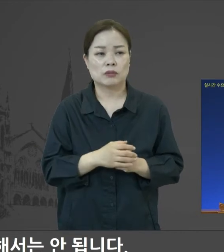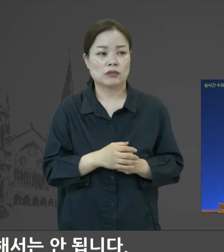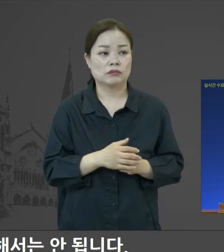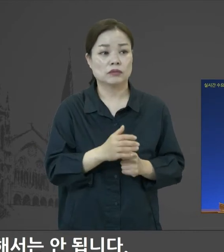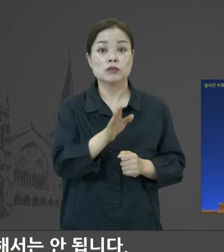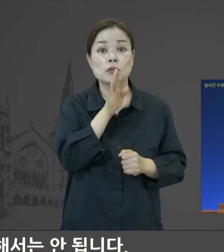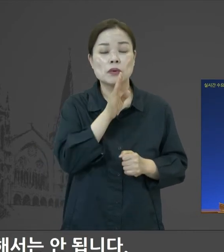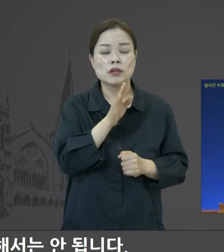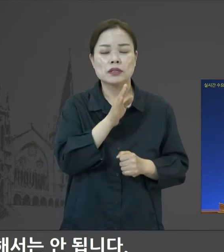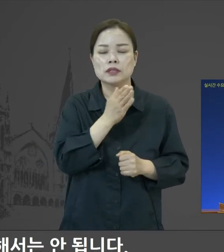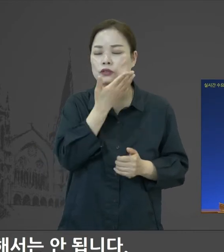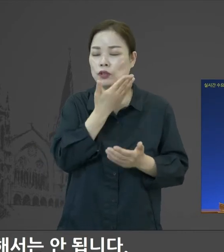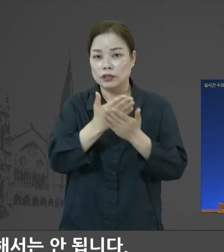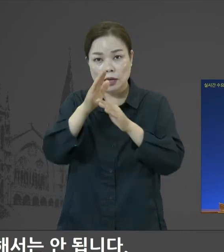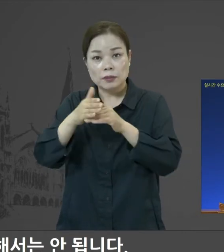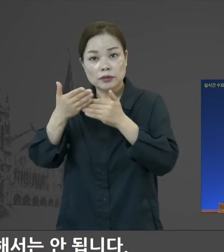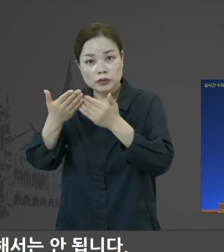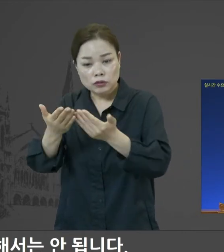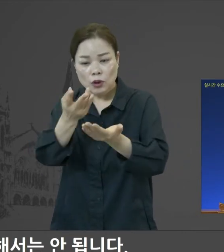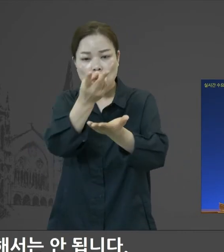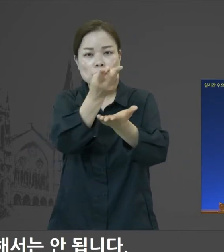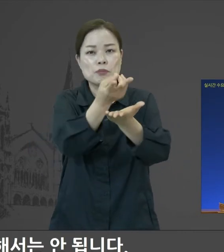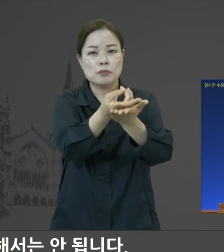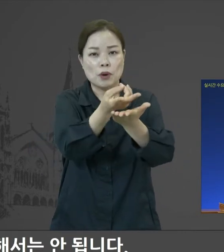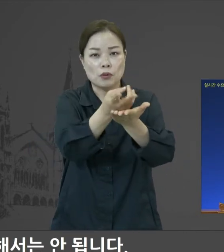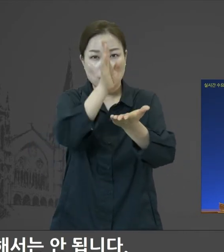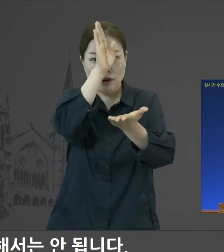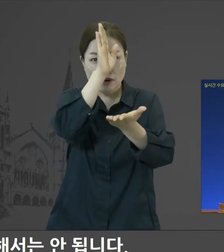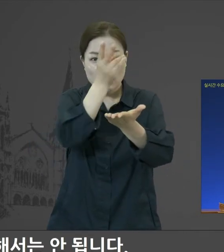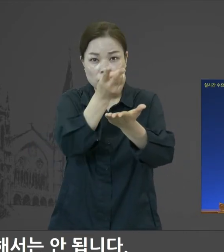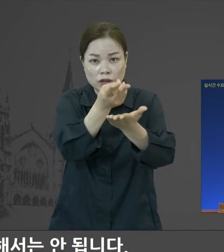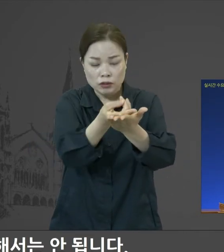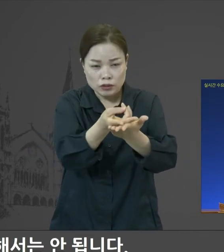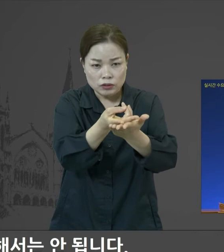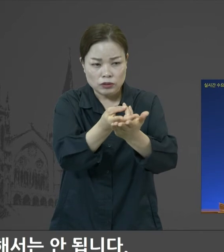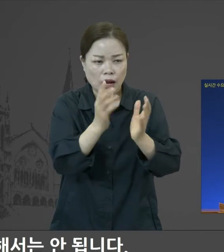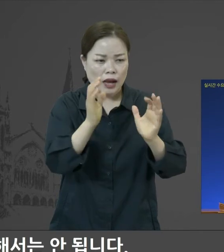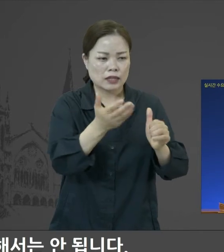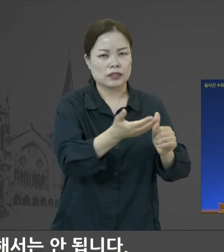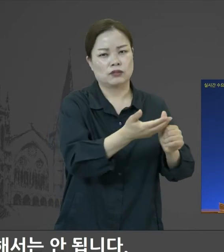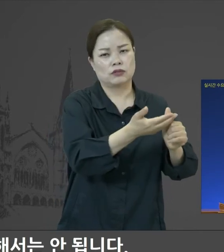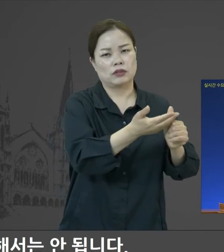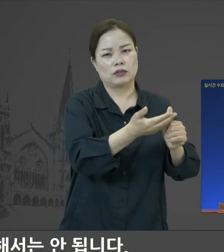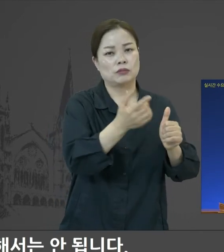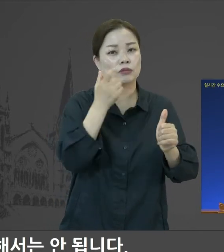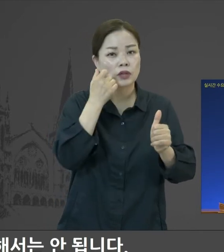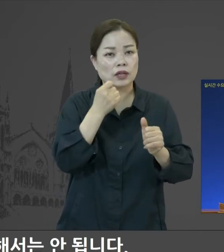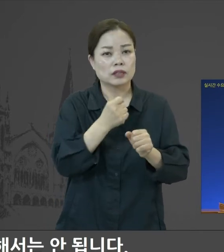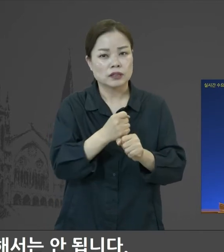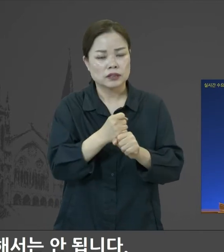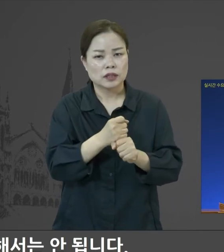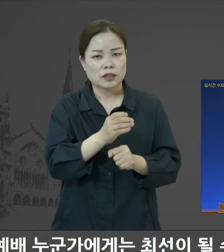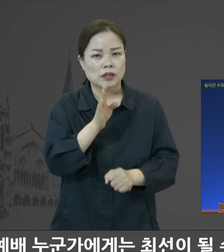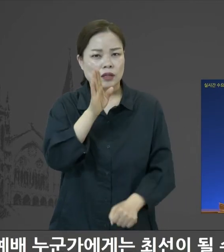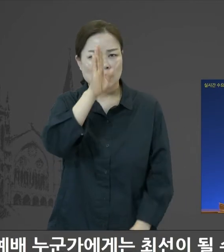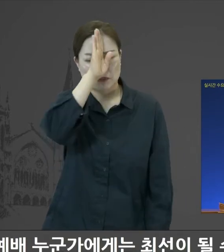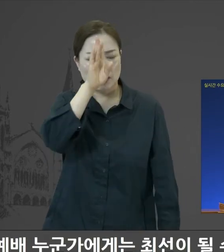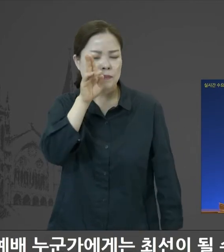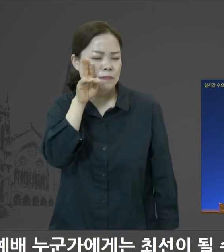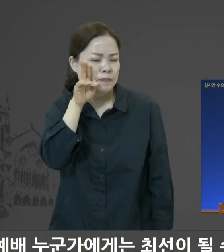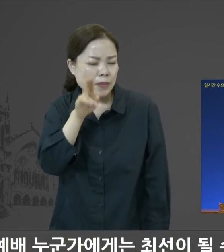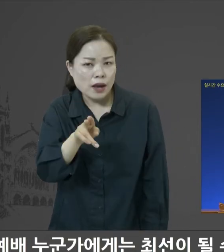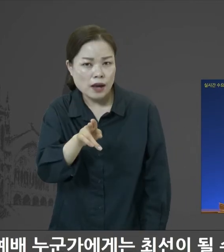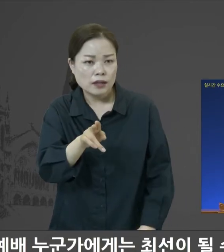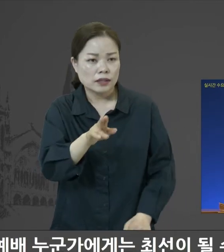있습니다. 병원에 누워 계시고 육아를 해서 어떻게 나오실 수 없는 분들, 기저질환이 심해서 예배를 드리지